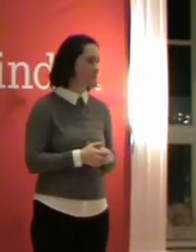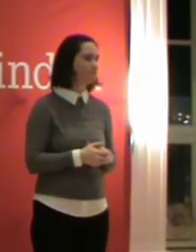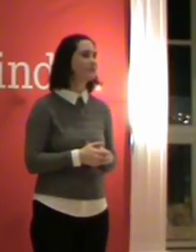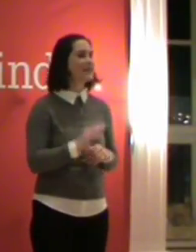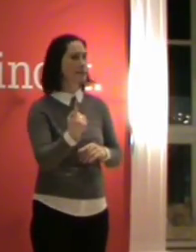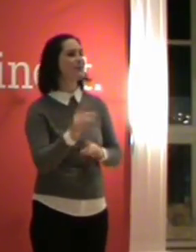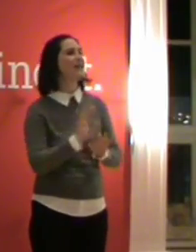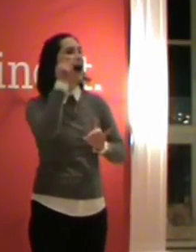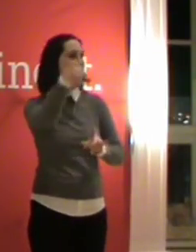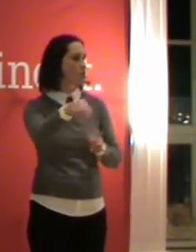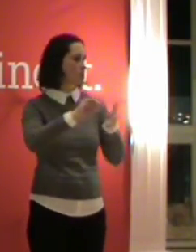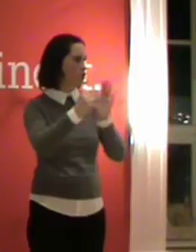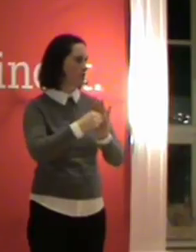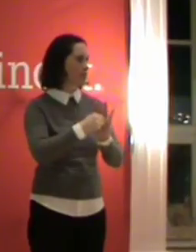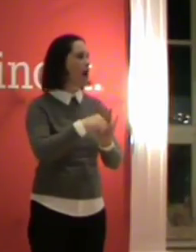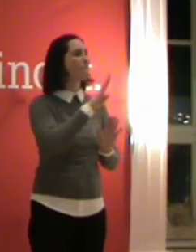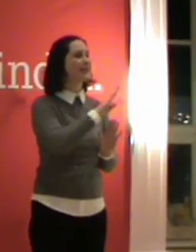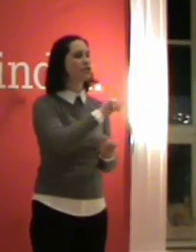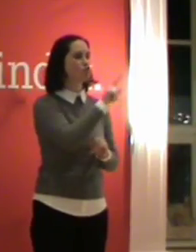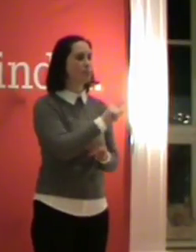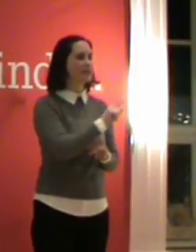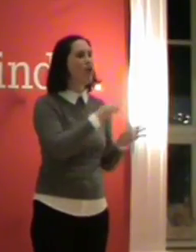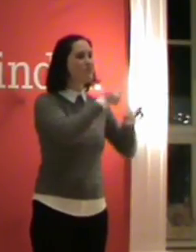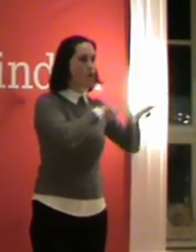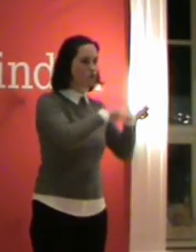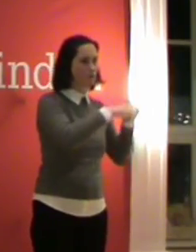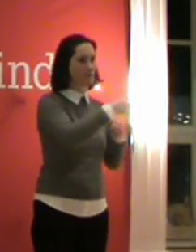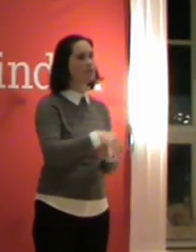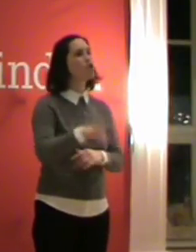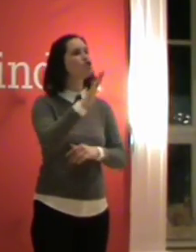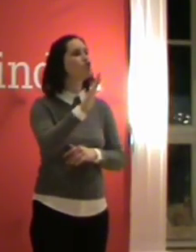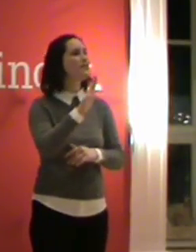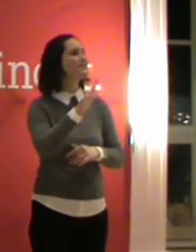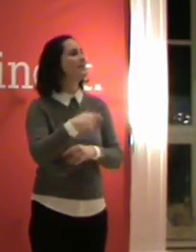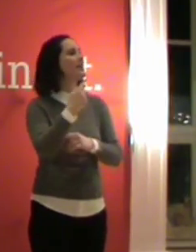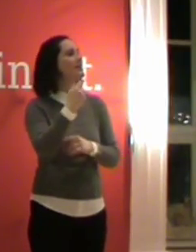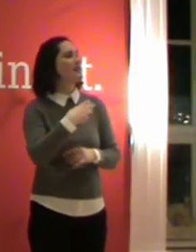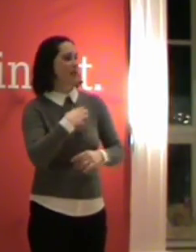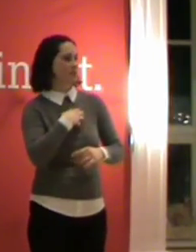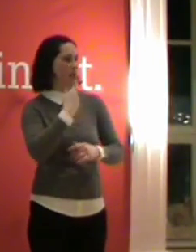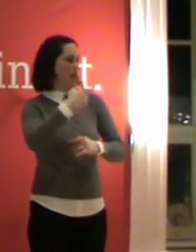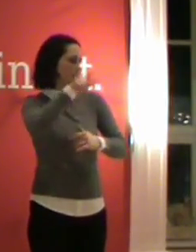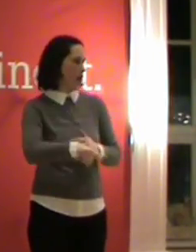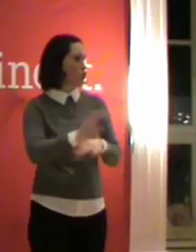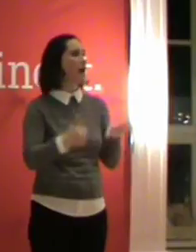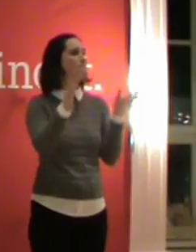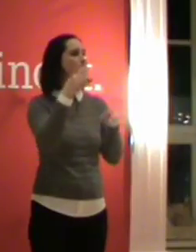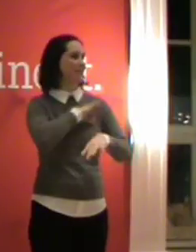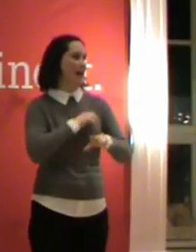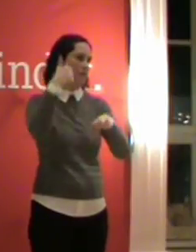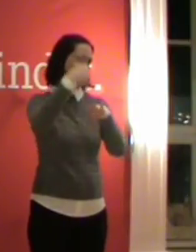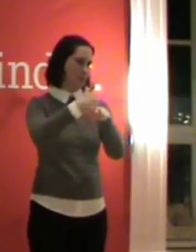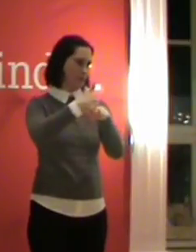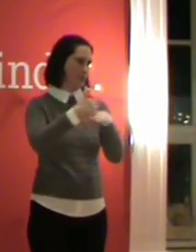wird Außenminister, Regierende Zypern wird Wirtschaftsminister, Schulz wird Kanzlerkandidat und Parteivorsitzender. Und nun ist eins ganz klar,